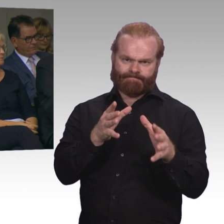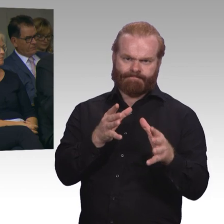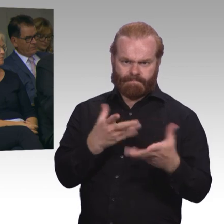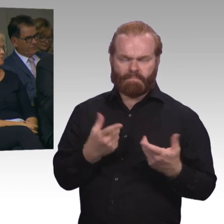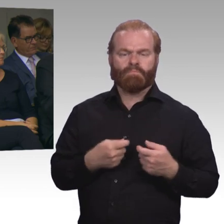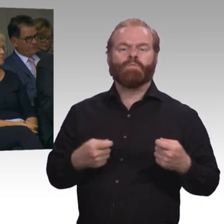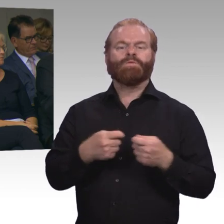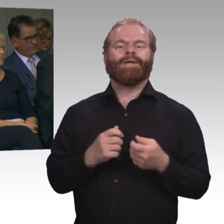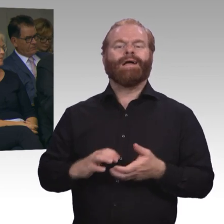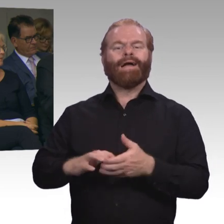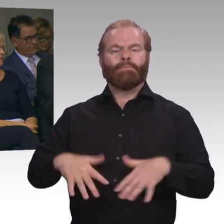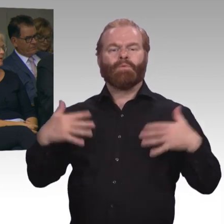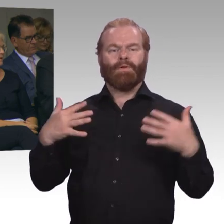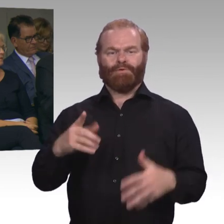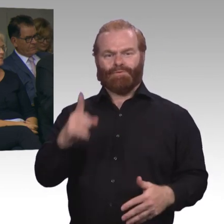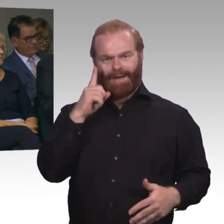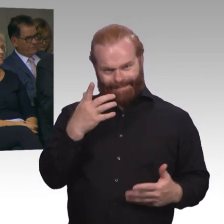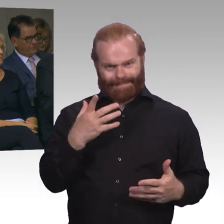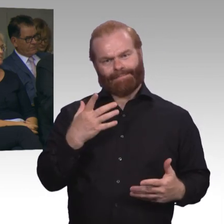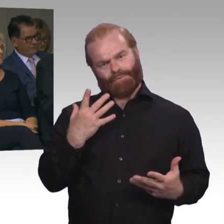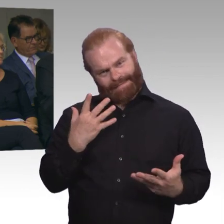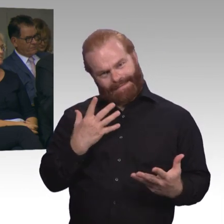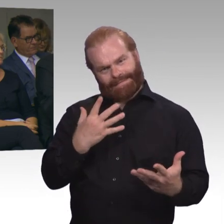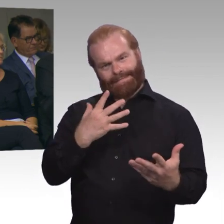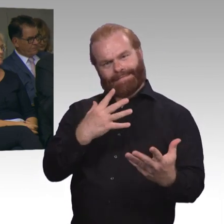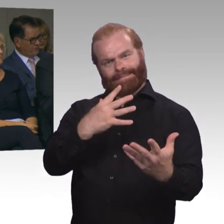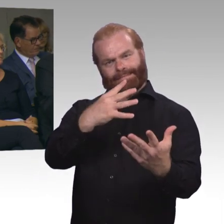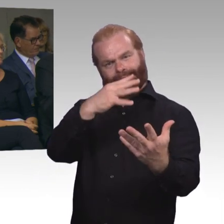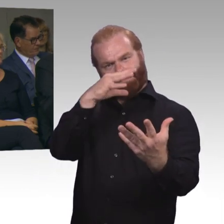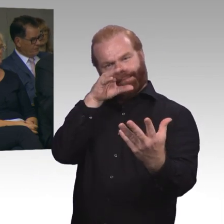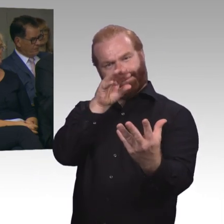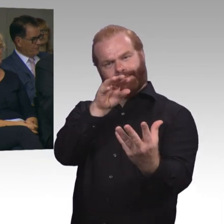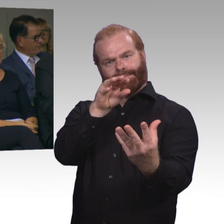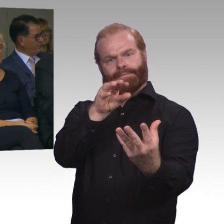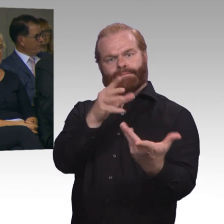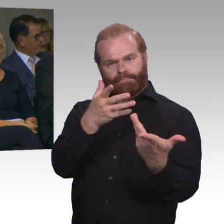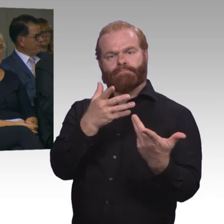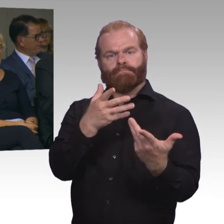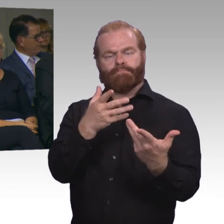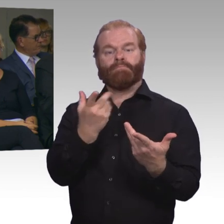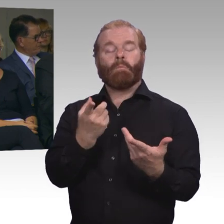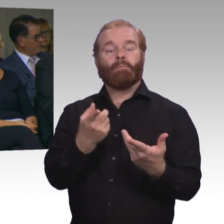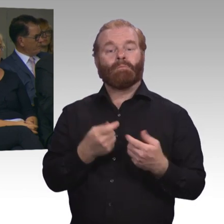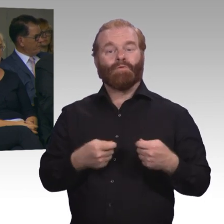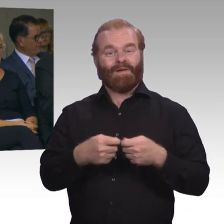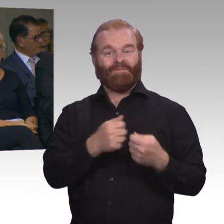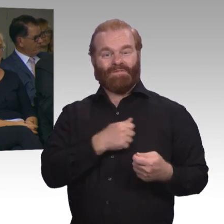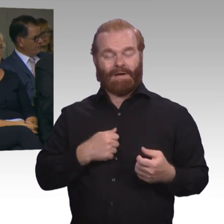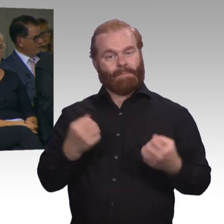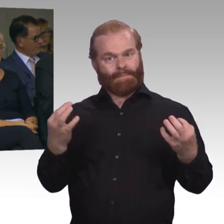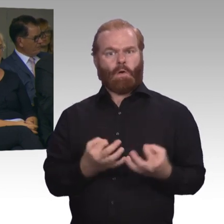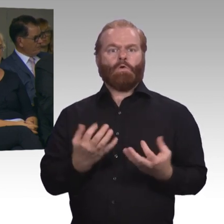geschaffenen Grundlage endlich die Ministerin für Personalaufbau und Fähigkeitsaufbau zu werden, die die Bundeswehr